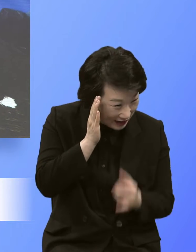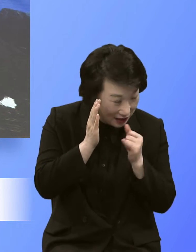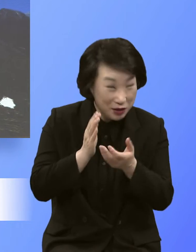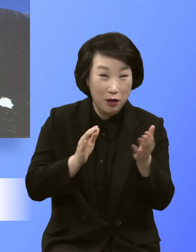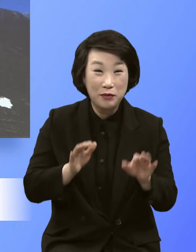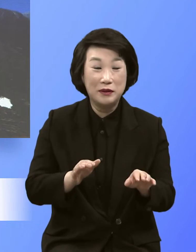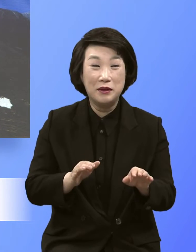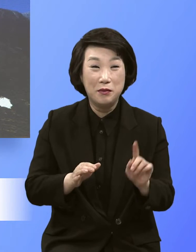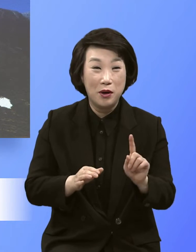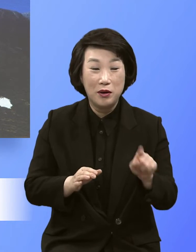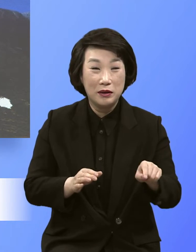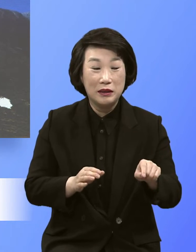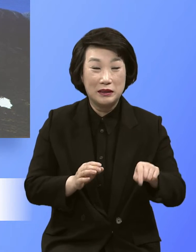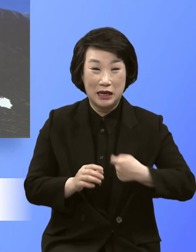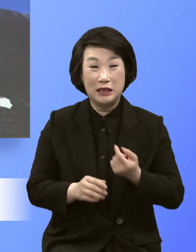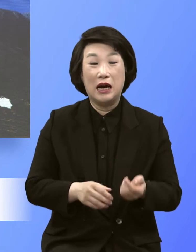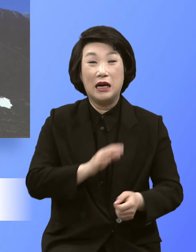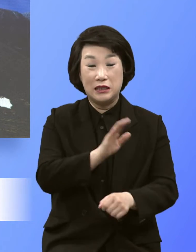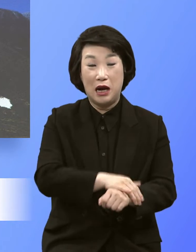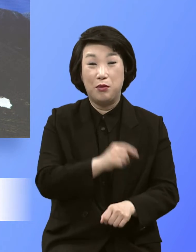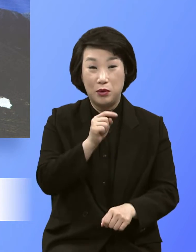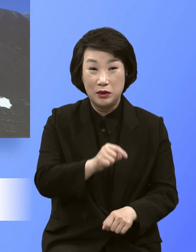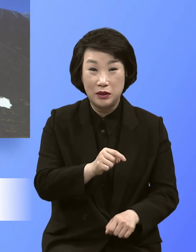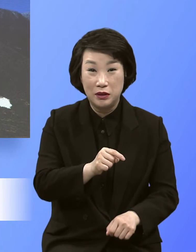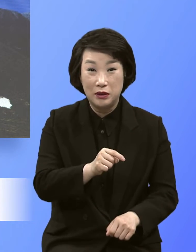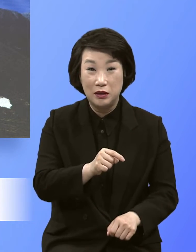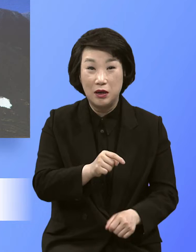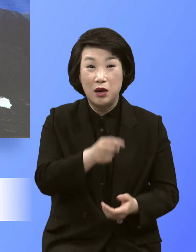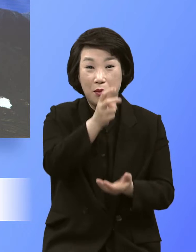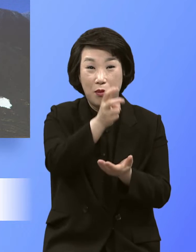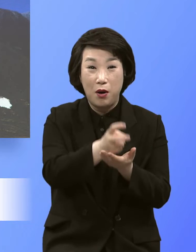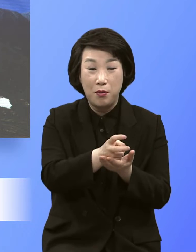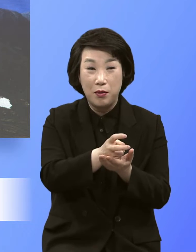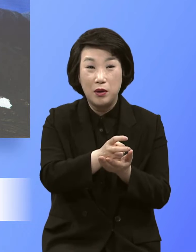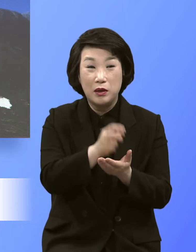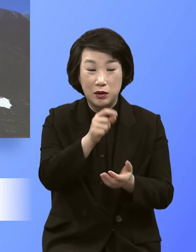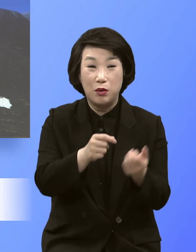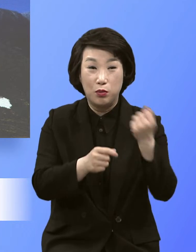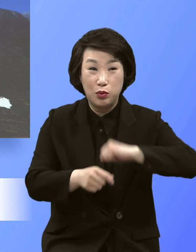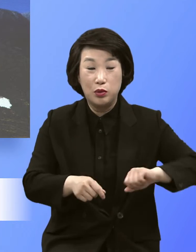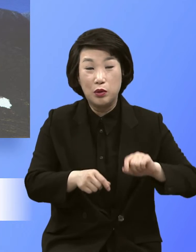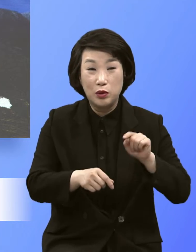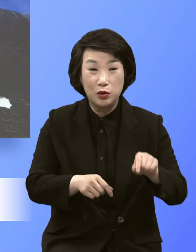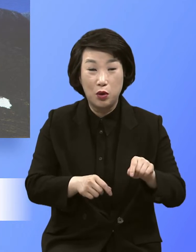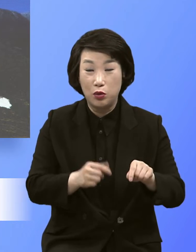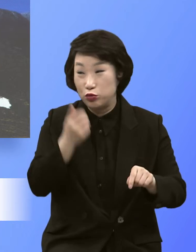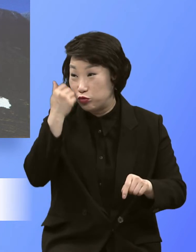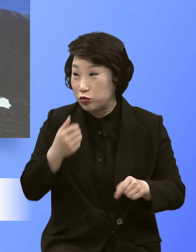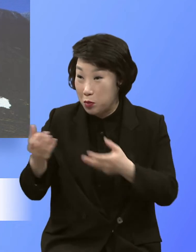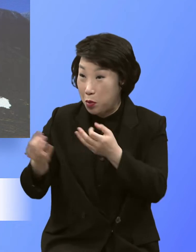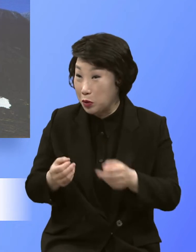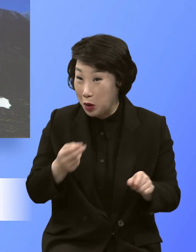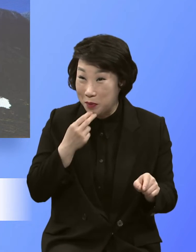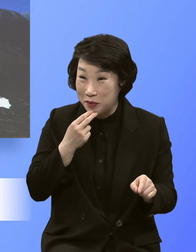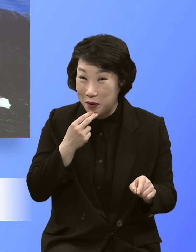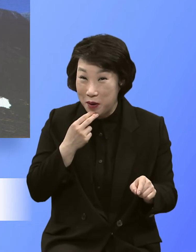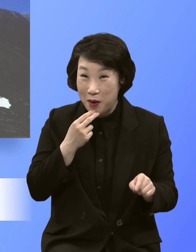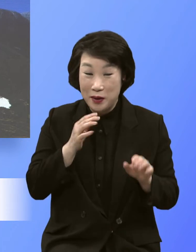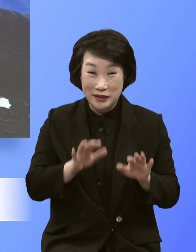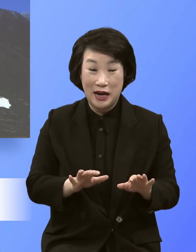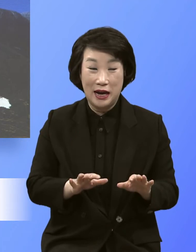그건 자기가 저질른 잘못된 법의 파괴에 대해서 아무도 보는 사람이